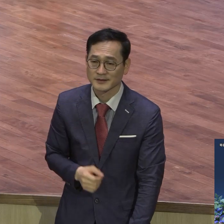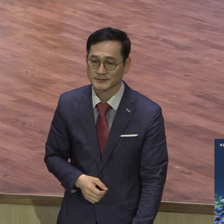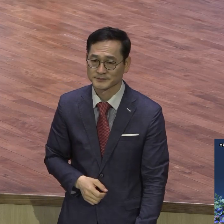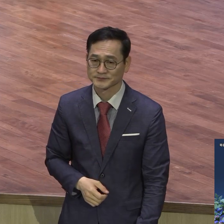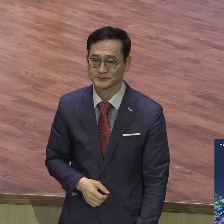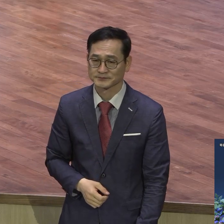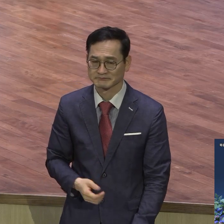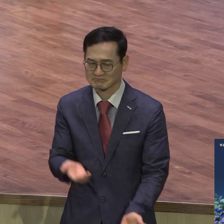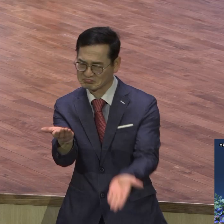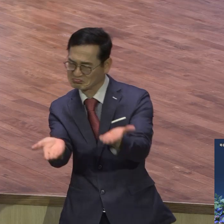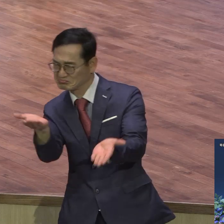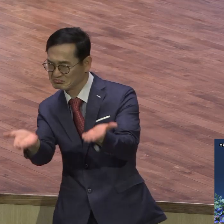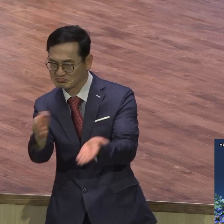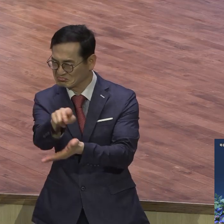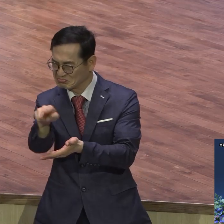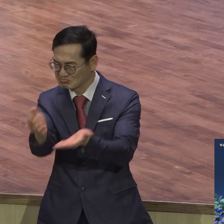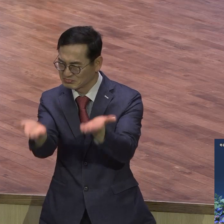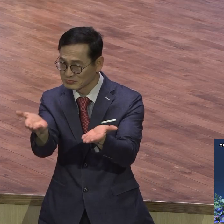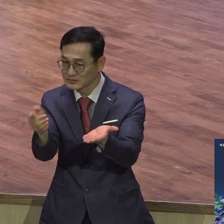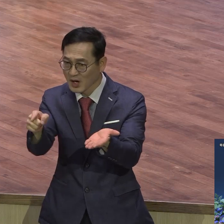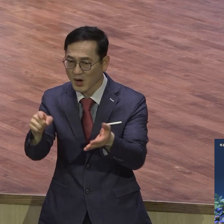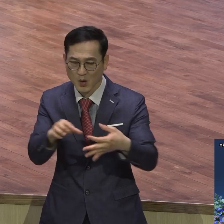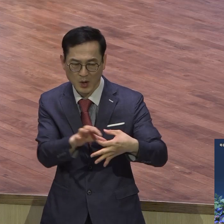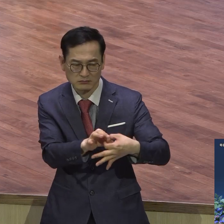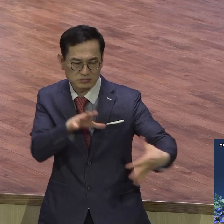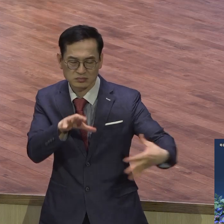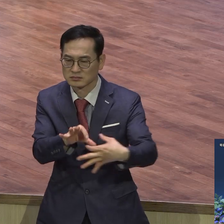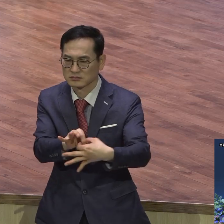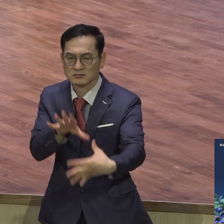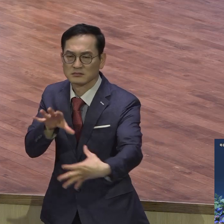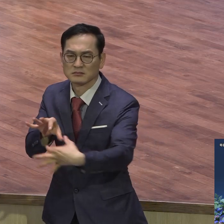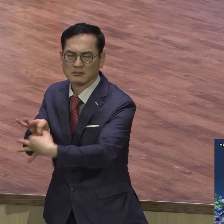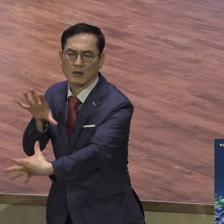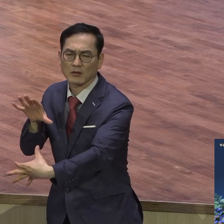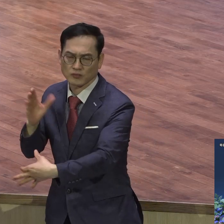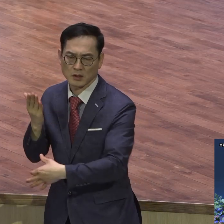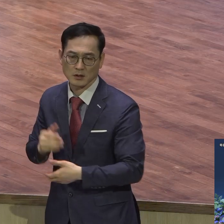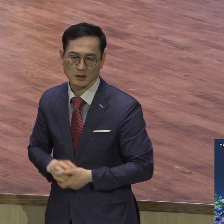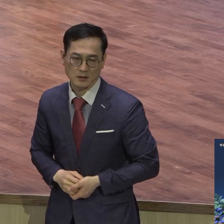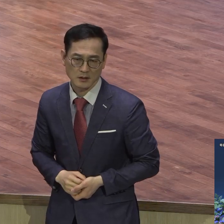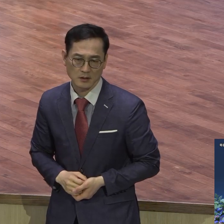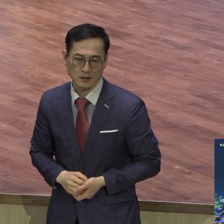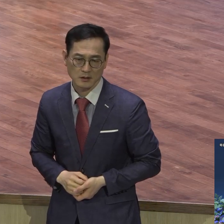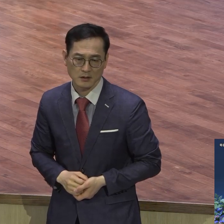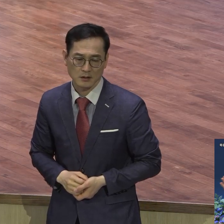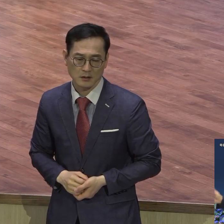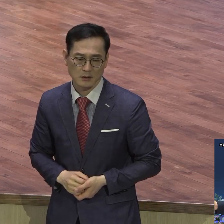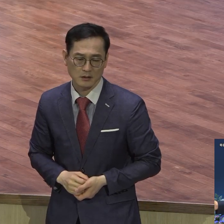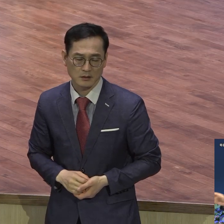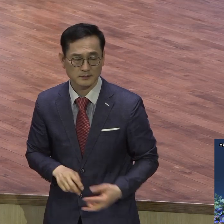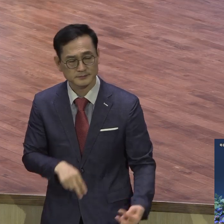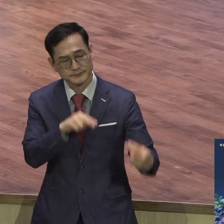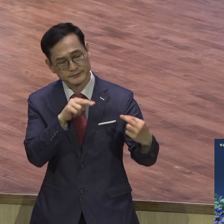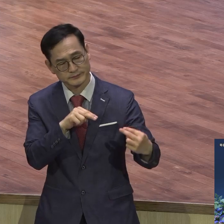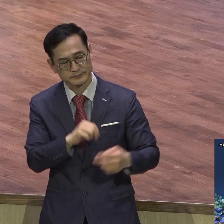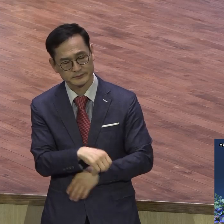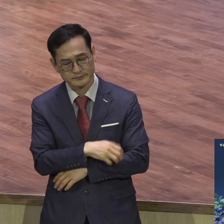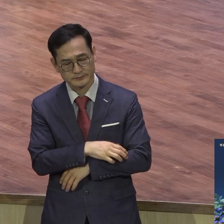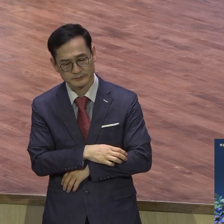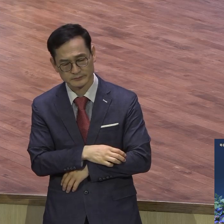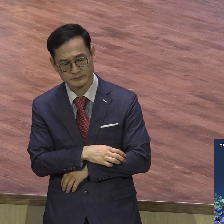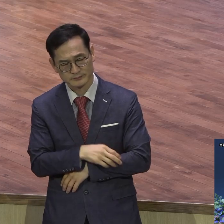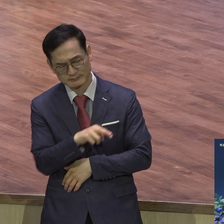비판은요. 관계를 끊습니다. 비판하고 관계를 끊습니다. 여러분이 서로 마주 보고 앉아서 남을 비판하거든 그 사람